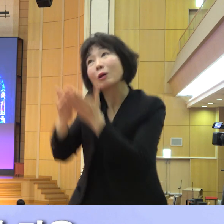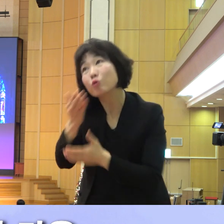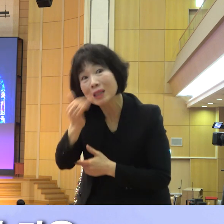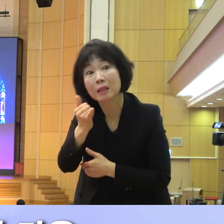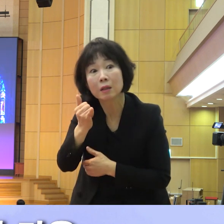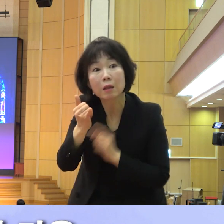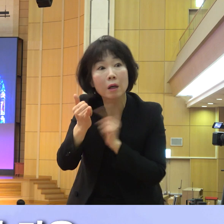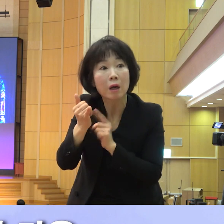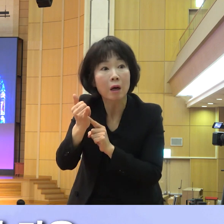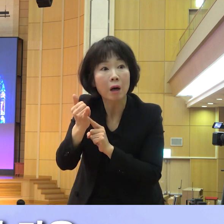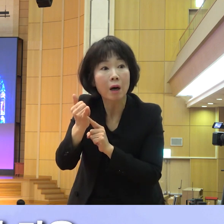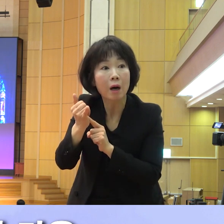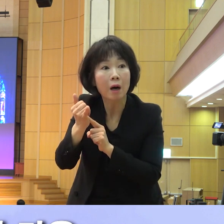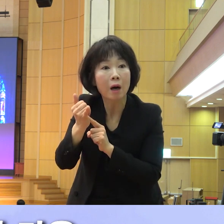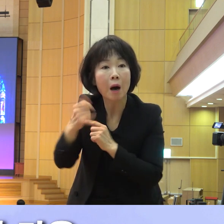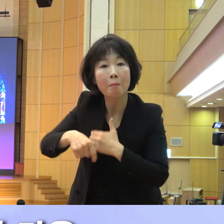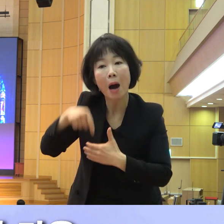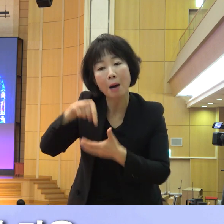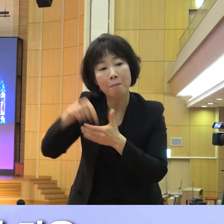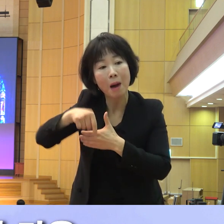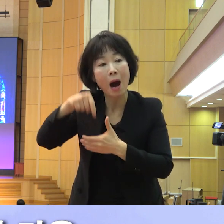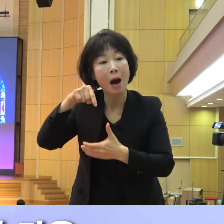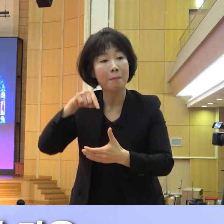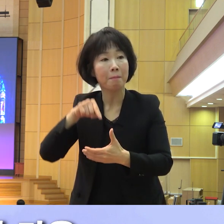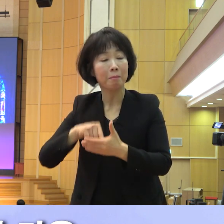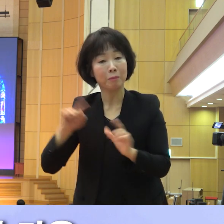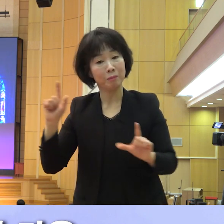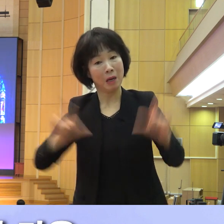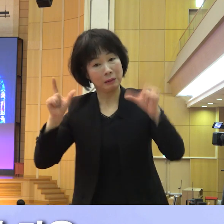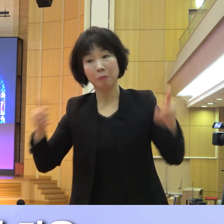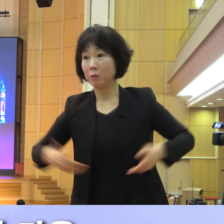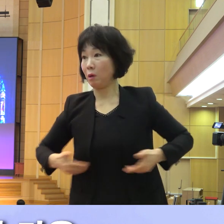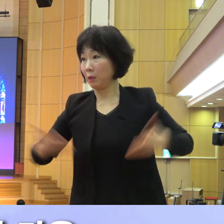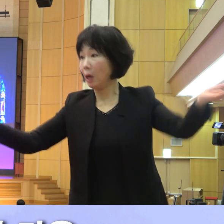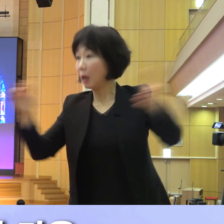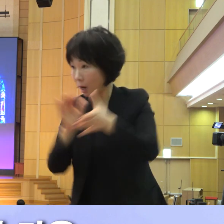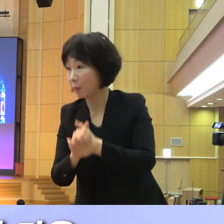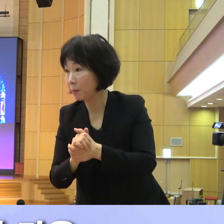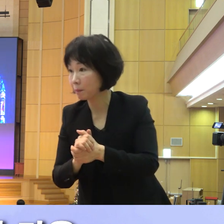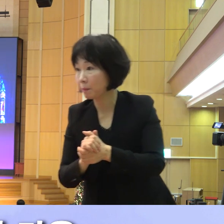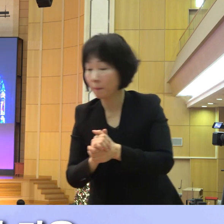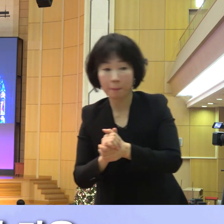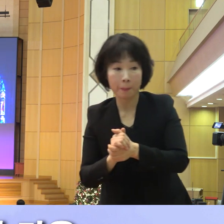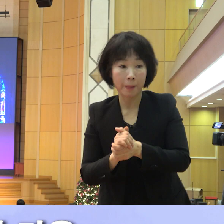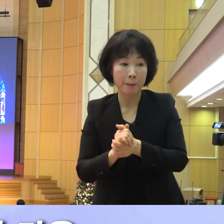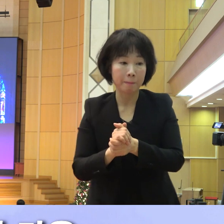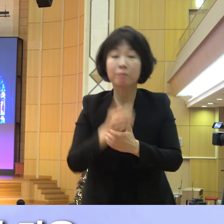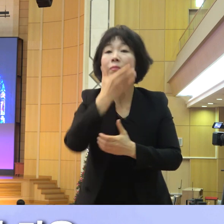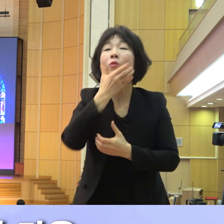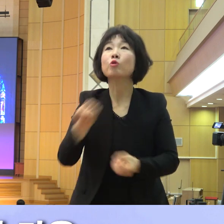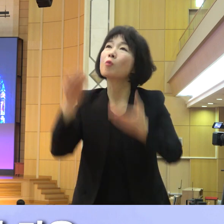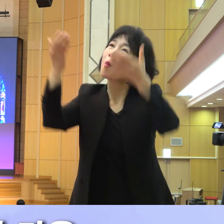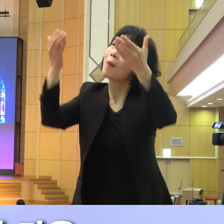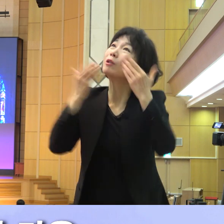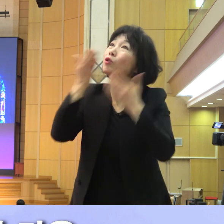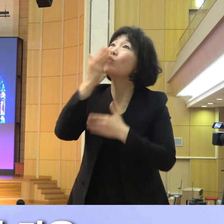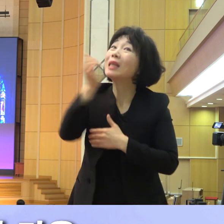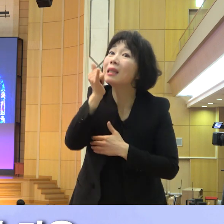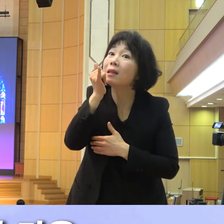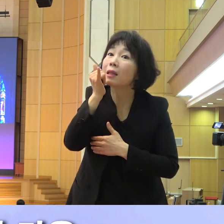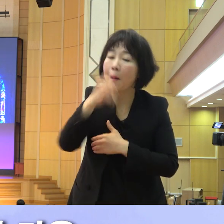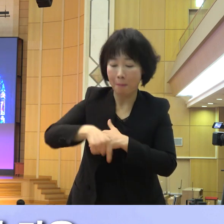있는 마음만 가지고 그냥 축복받아야 되겠다는 마음만 가지고 있지 말고 축복받을 수